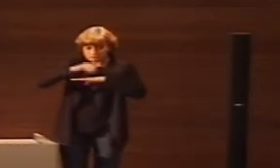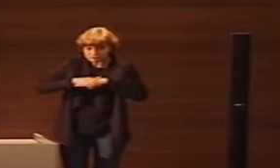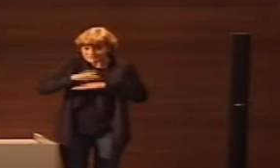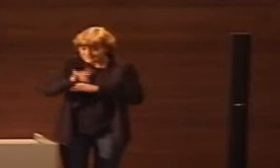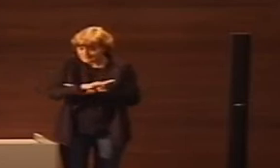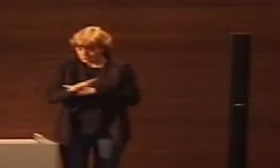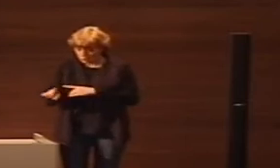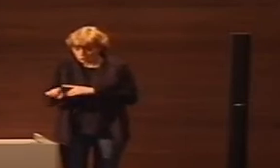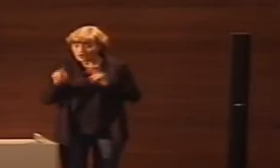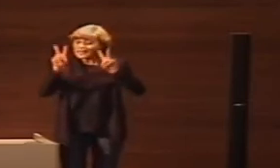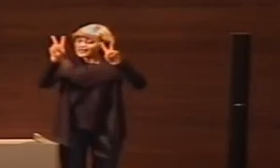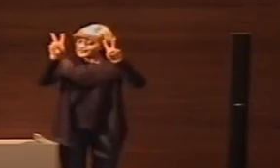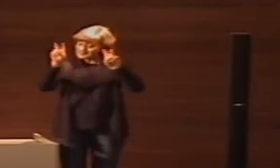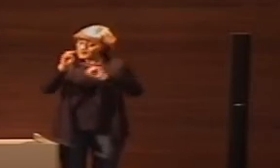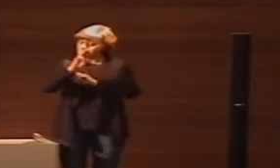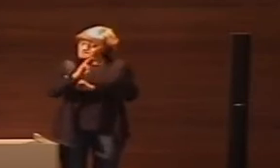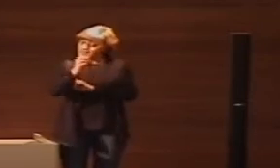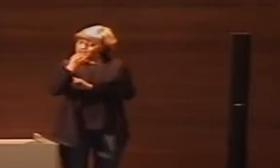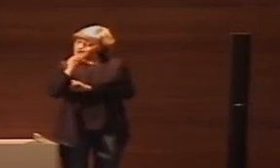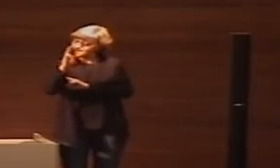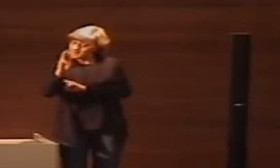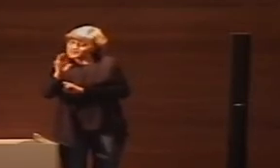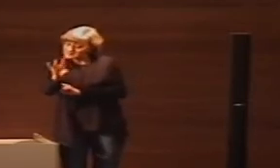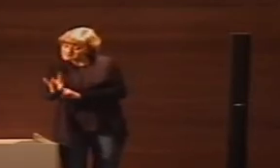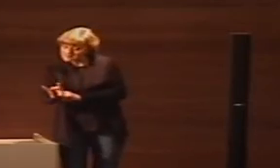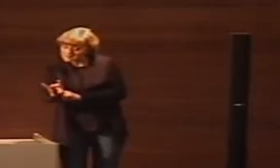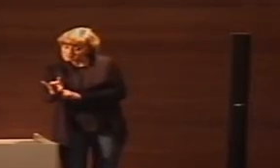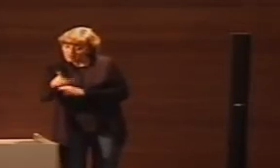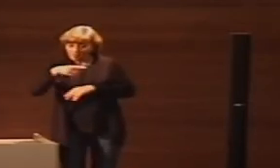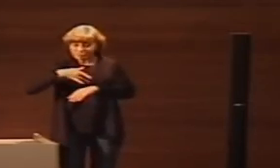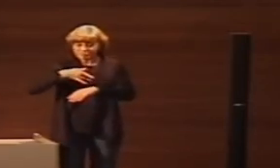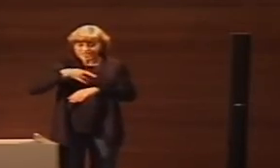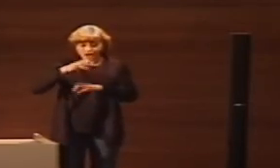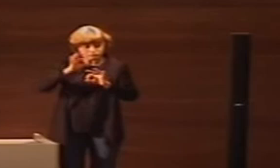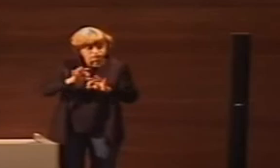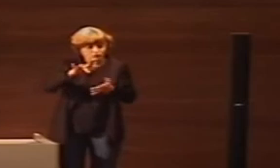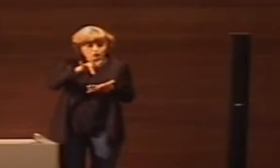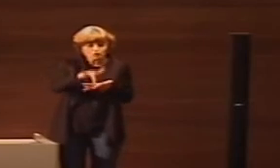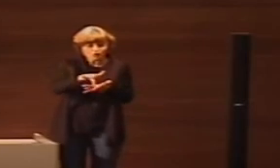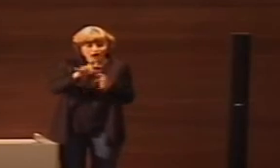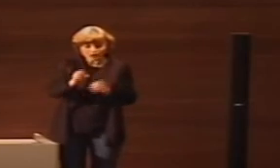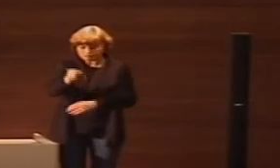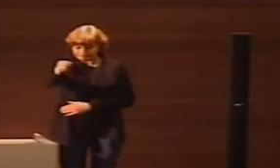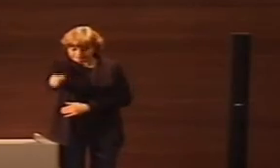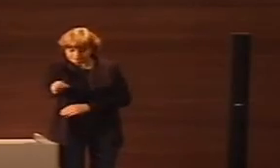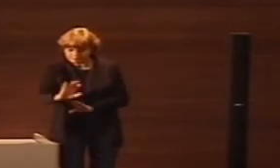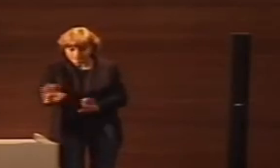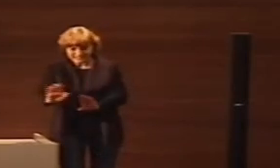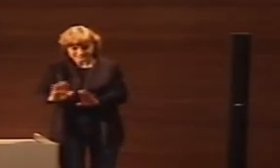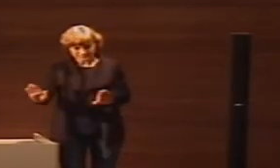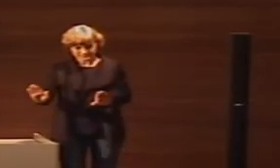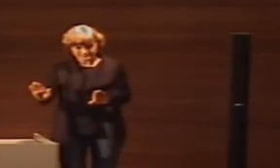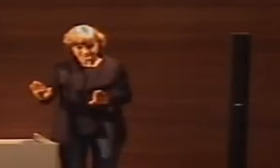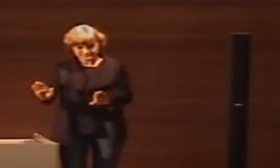sistema puerta a puerta sí lo facilita, pero claro, eso también es un punto débil, que es percibido más como algo más coercitivo por parte